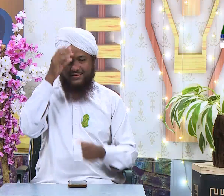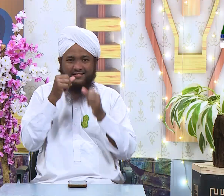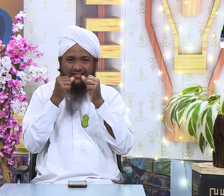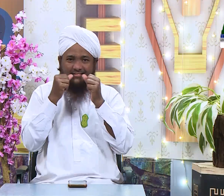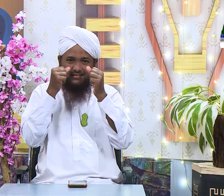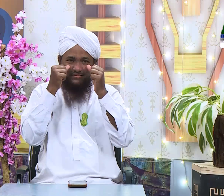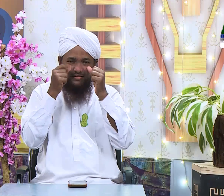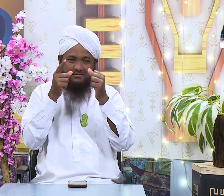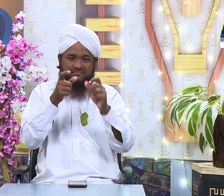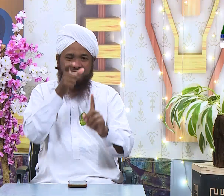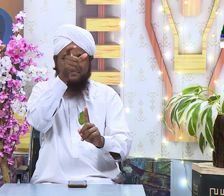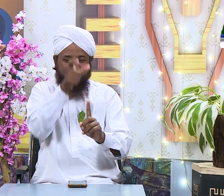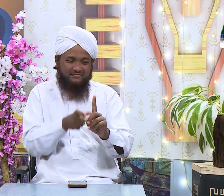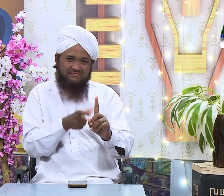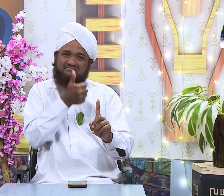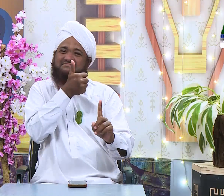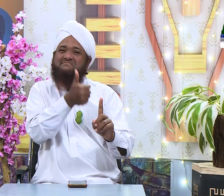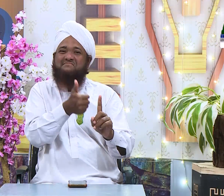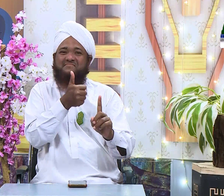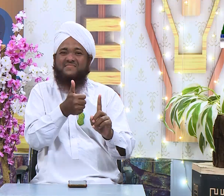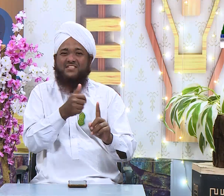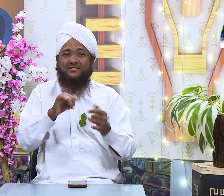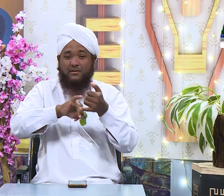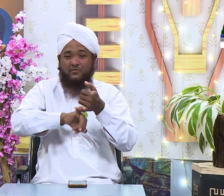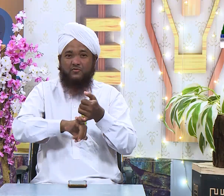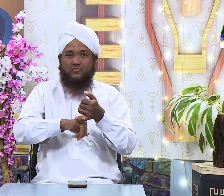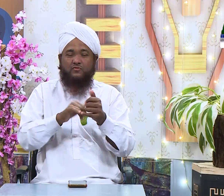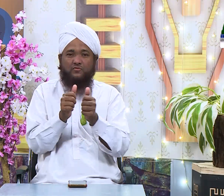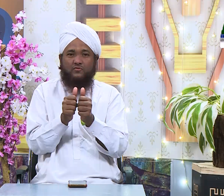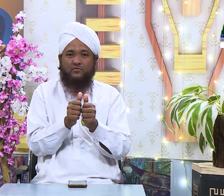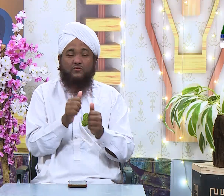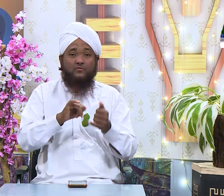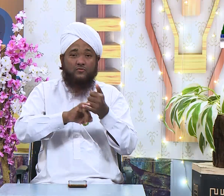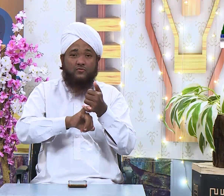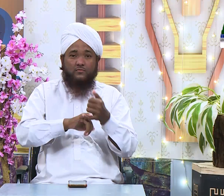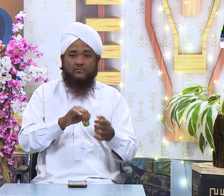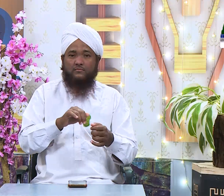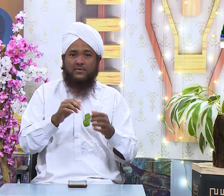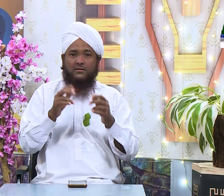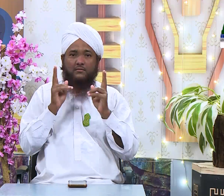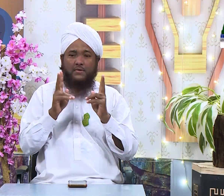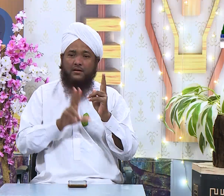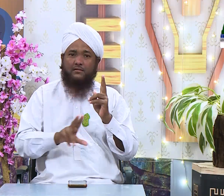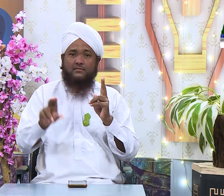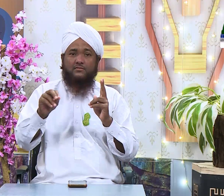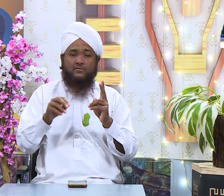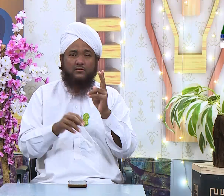یہ انداز آ گیا تھا۔ سمامہ باہر نکلے مسجد نبوی سے، قریبی کھجور کا باغ تھا، وہاں پر غسل